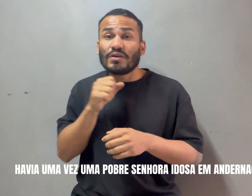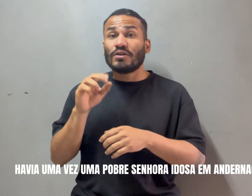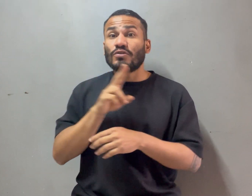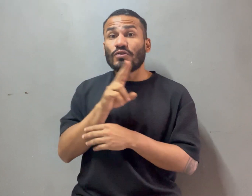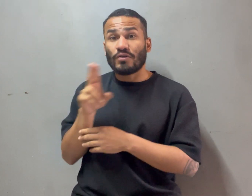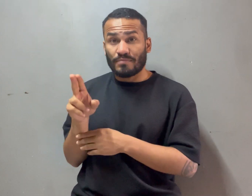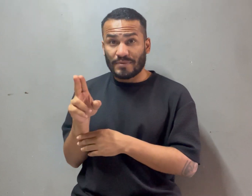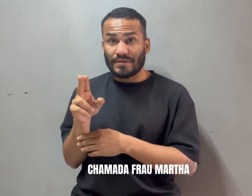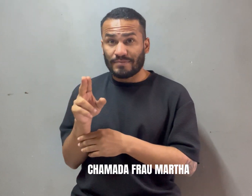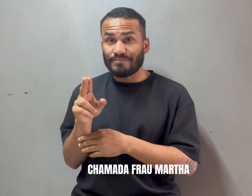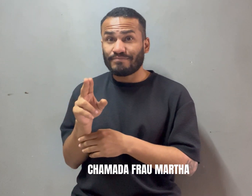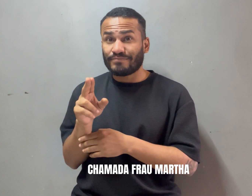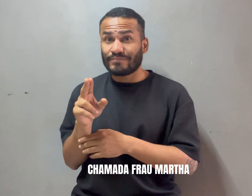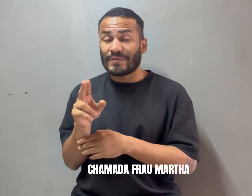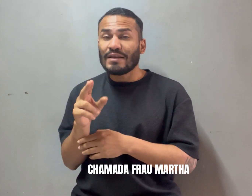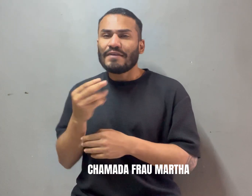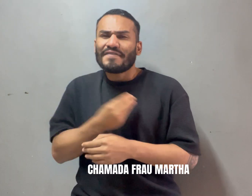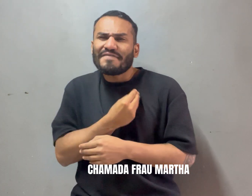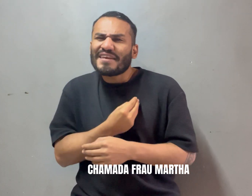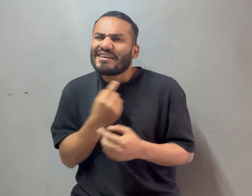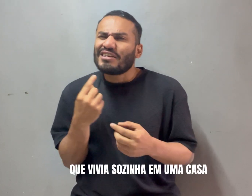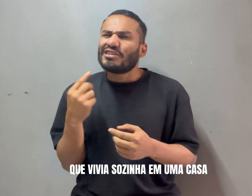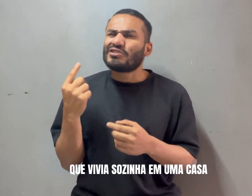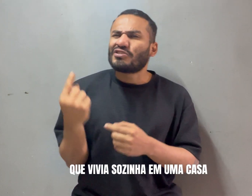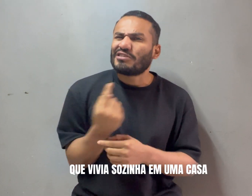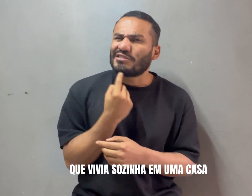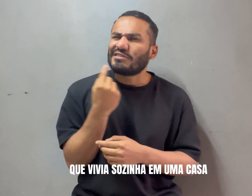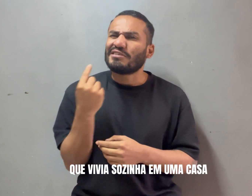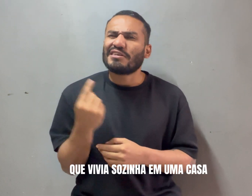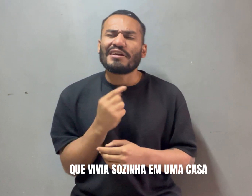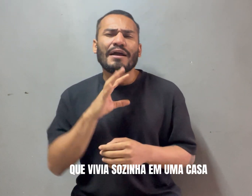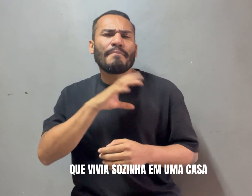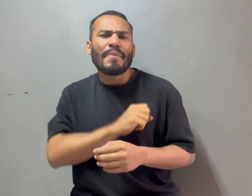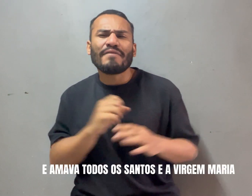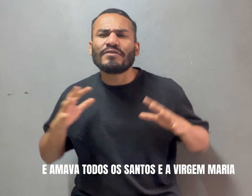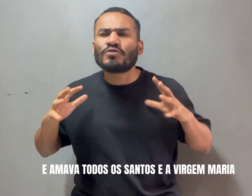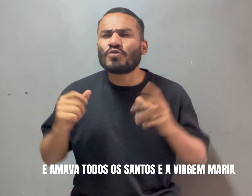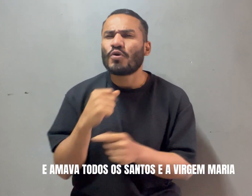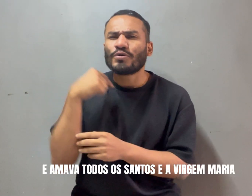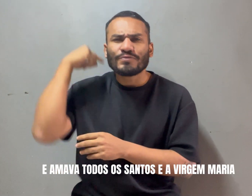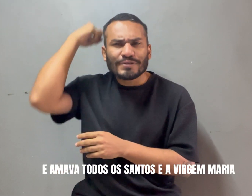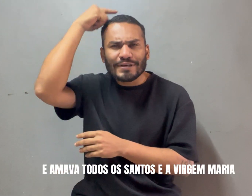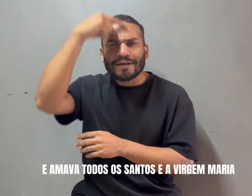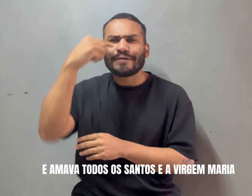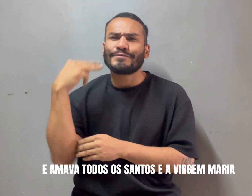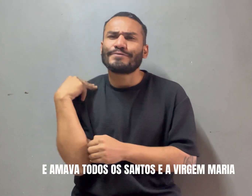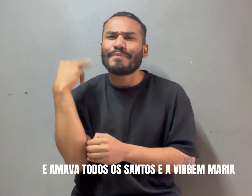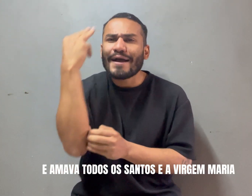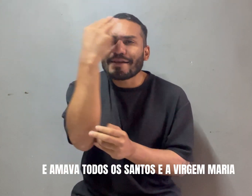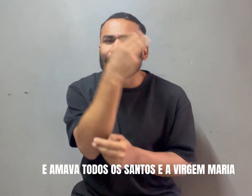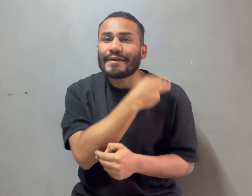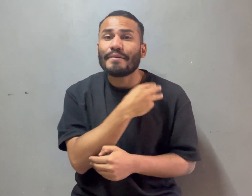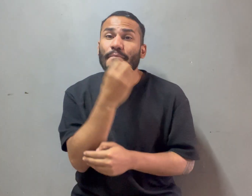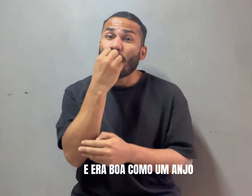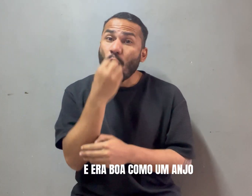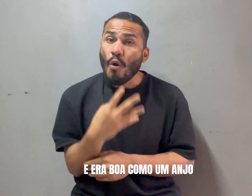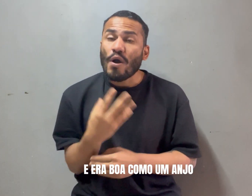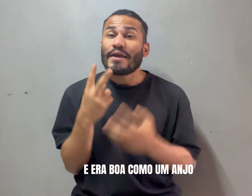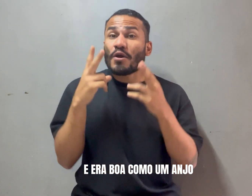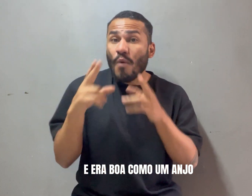Andernach, chamada Frau Marta, que vivia sozinha em uma casa e amava todos os santos e a Virgem Maria. E era boa